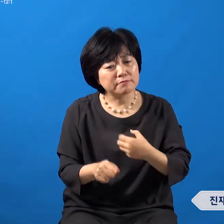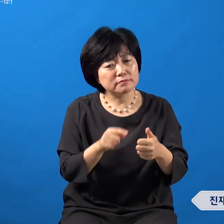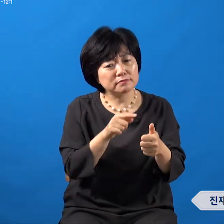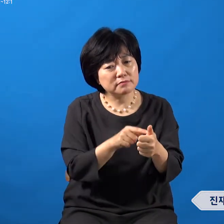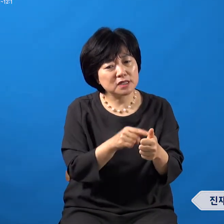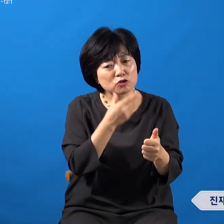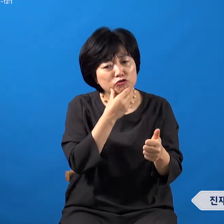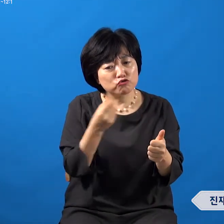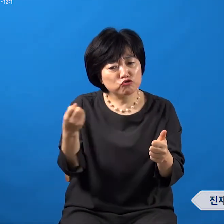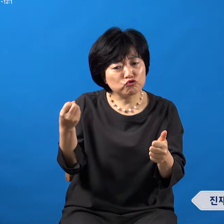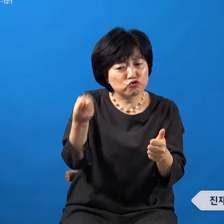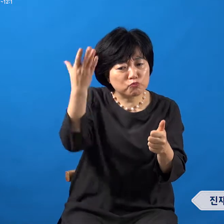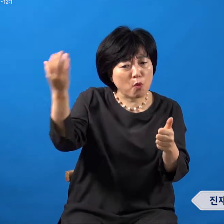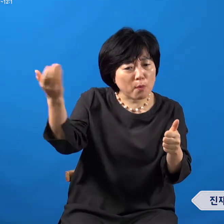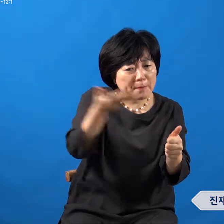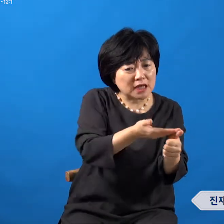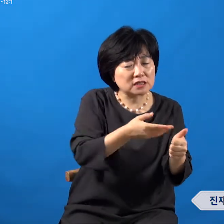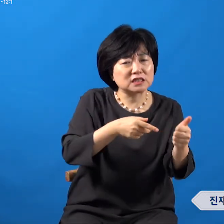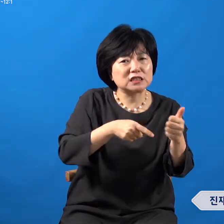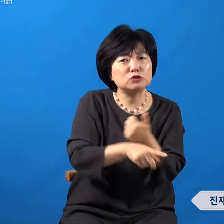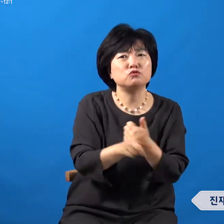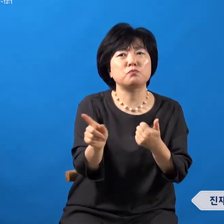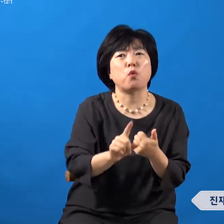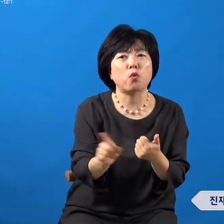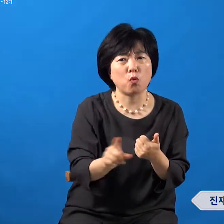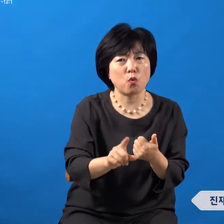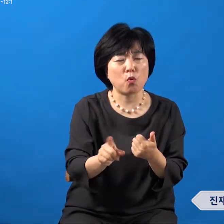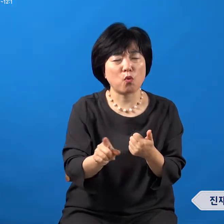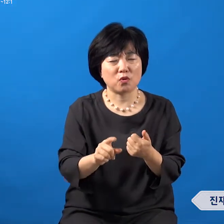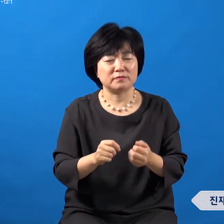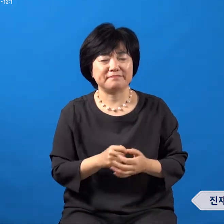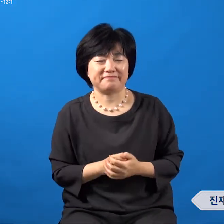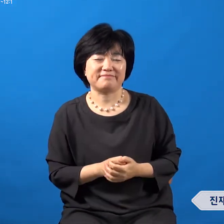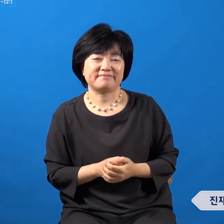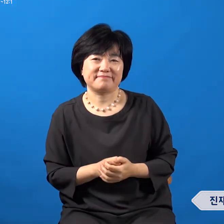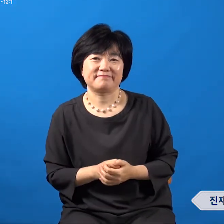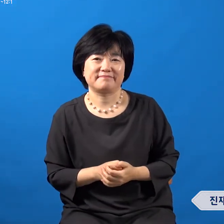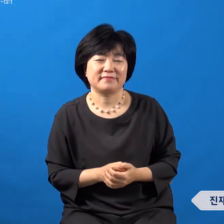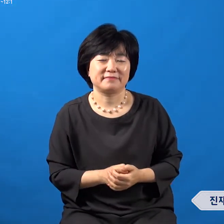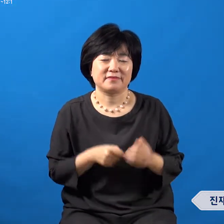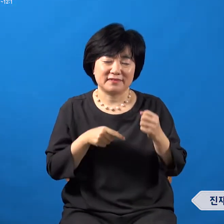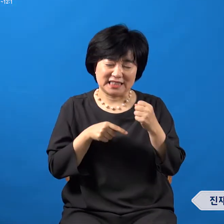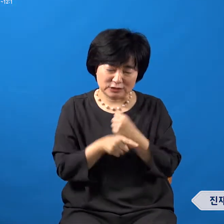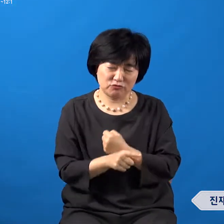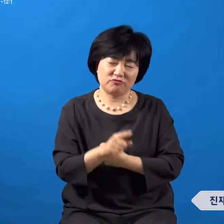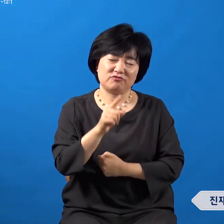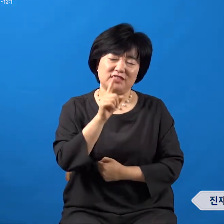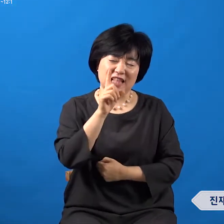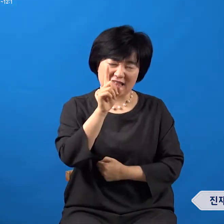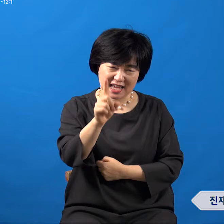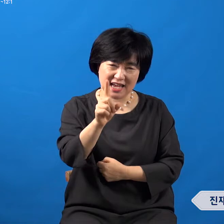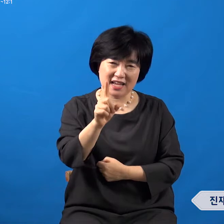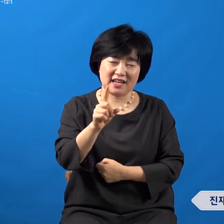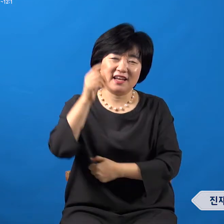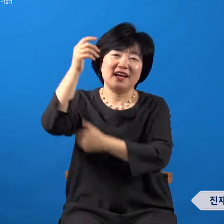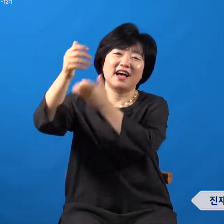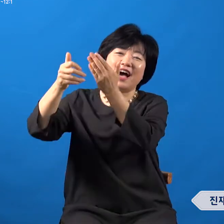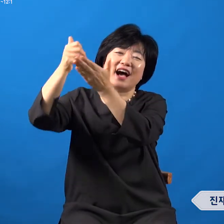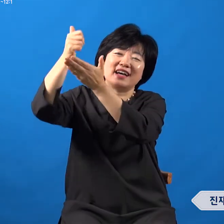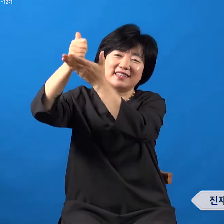무엇인가라는 이유 앞에 도달할 수 있는 마지막 결론은 이렇게 이야기합니다.